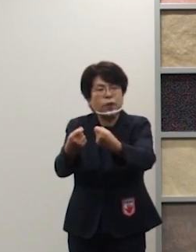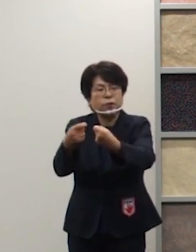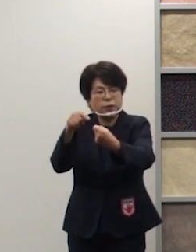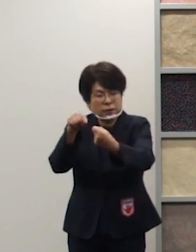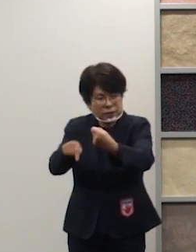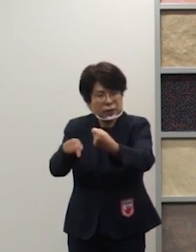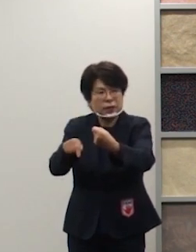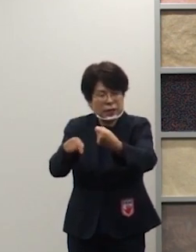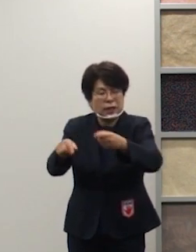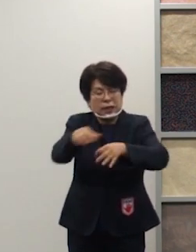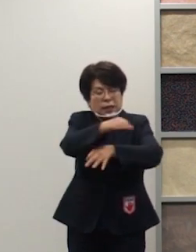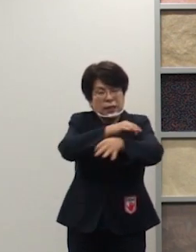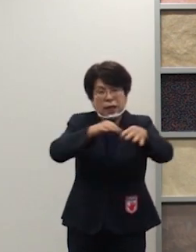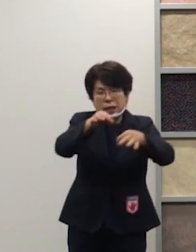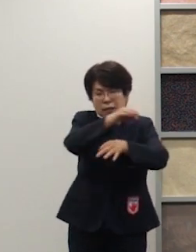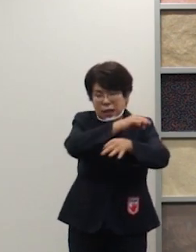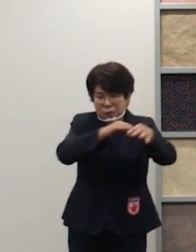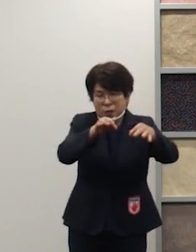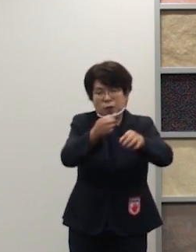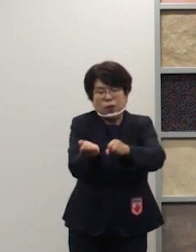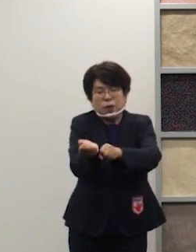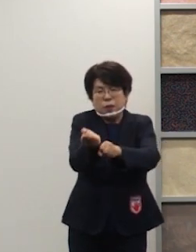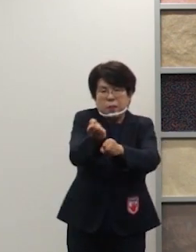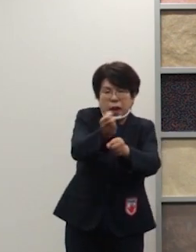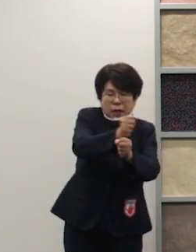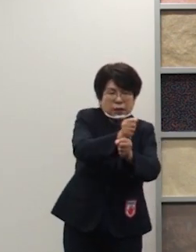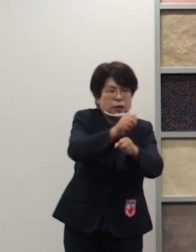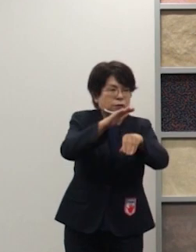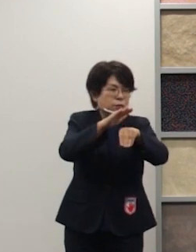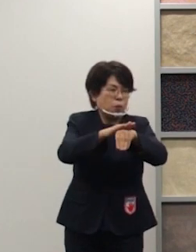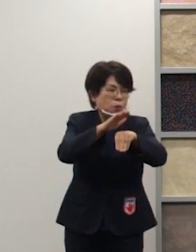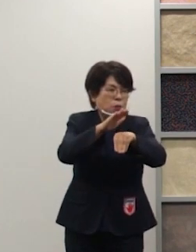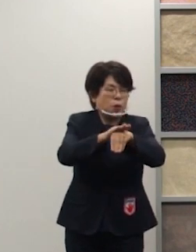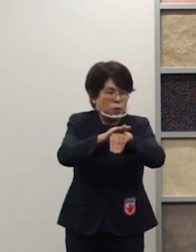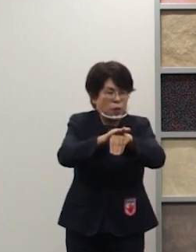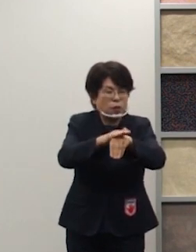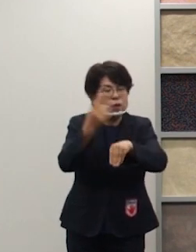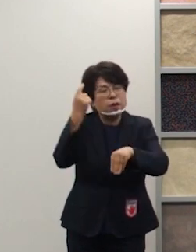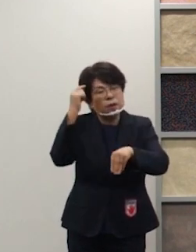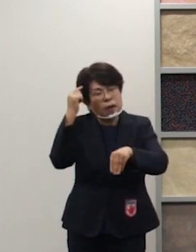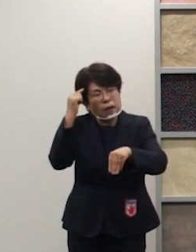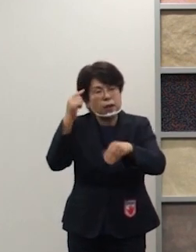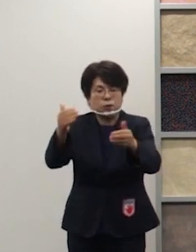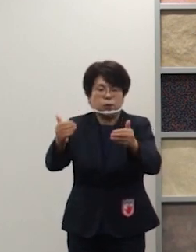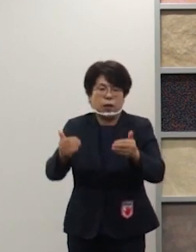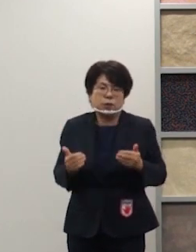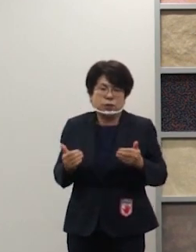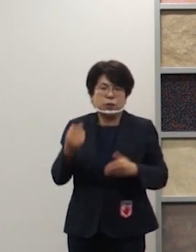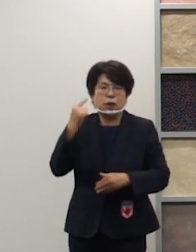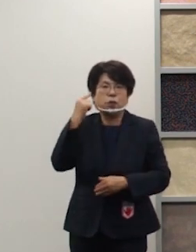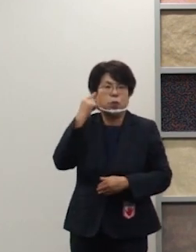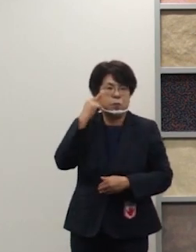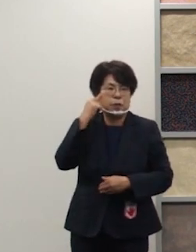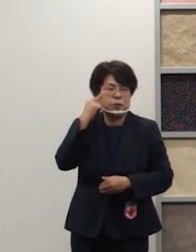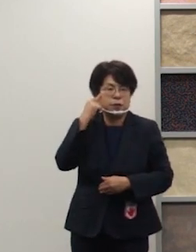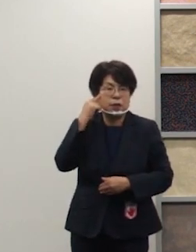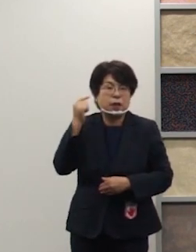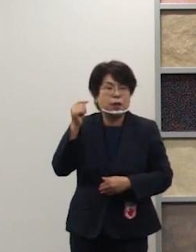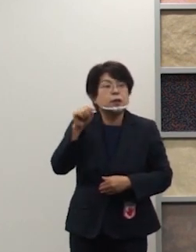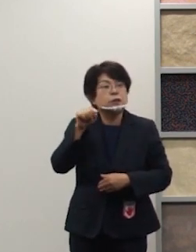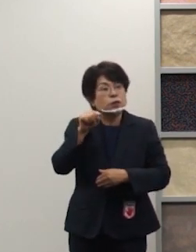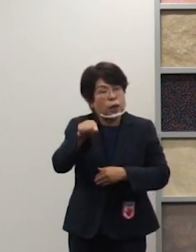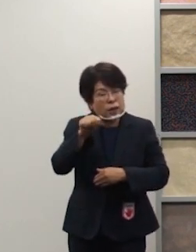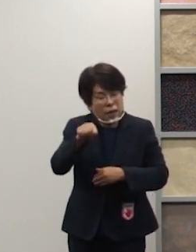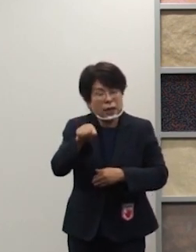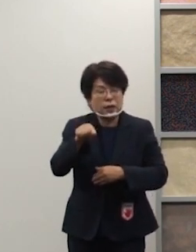開あるいは拡大の道を、切り開いていく。これが私はこの、重要な、本来